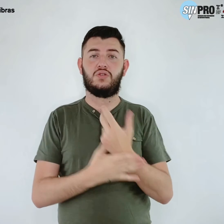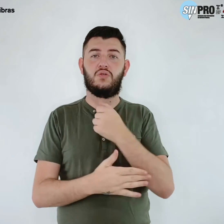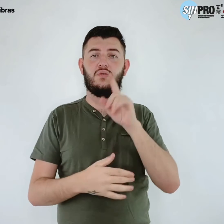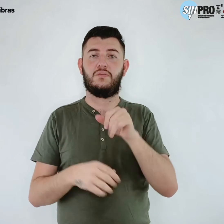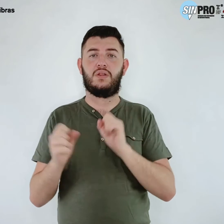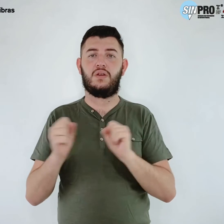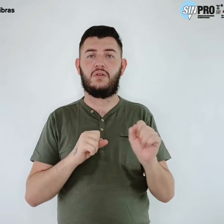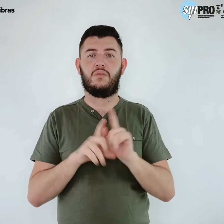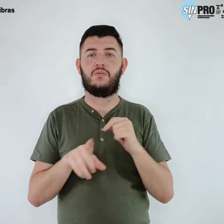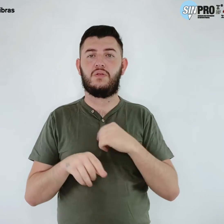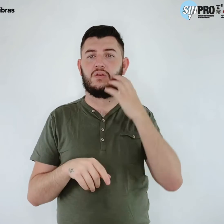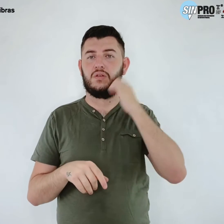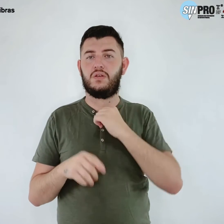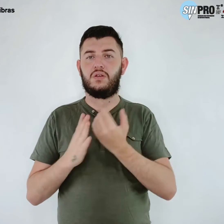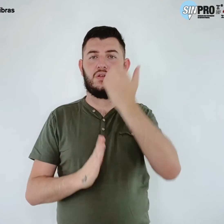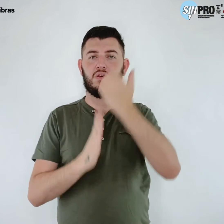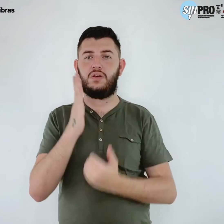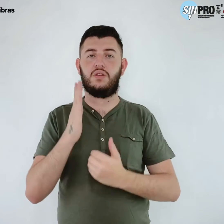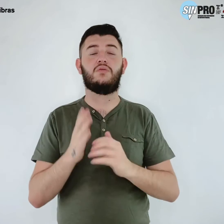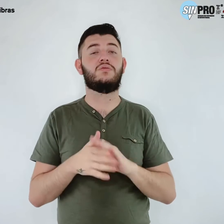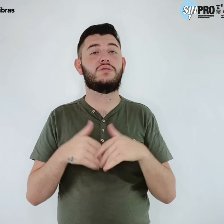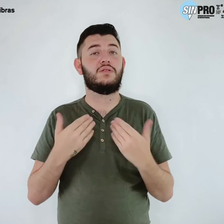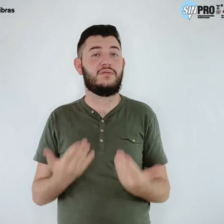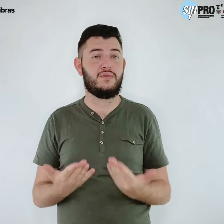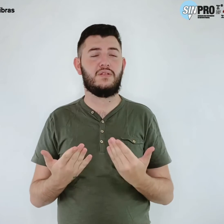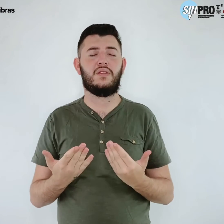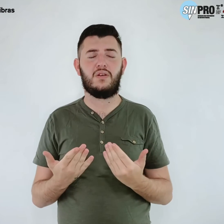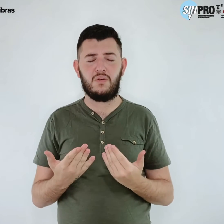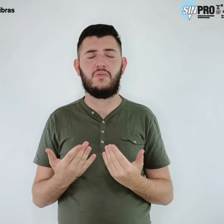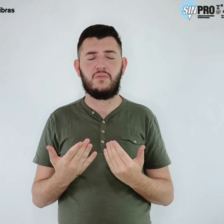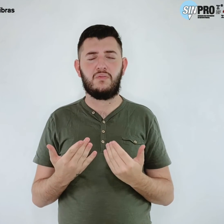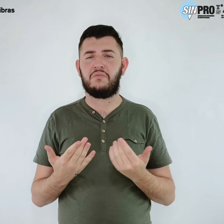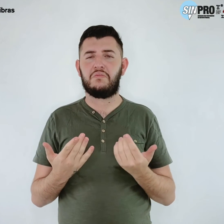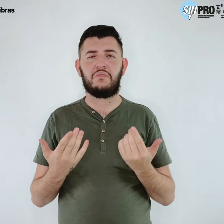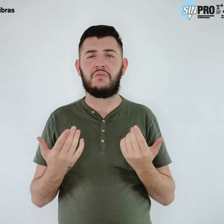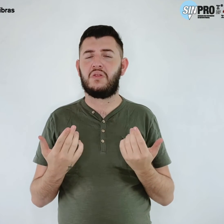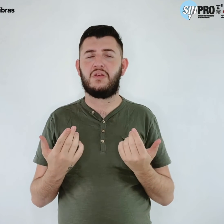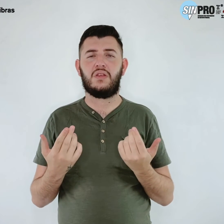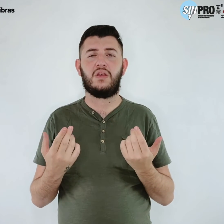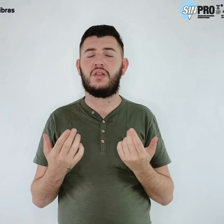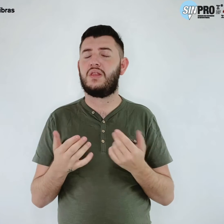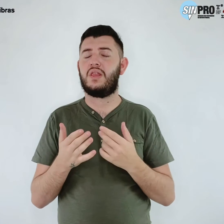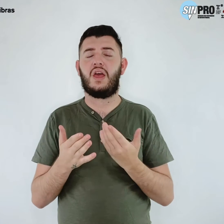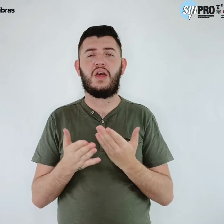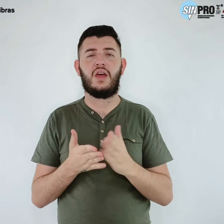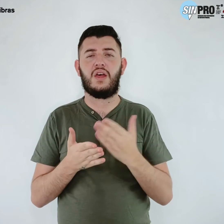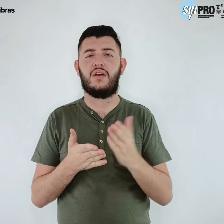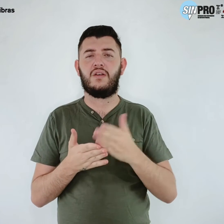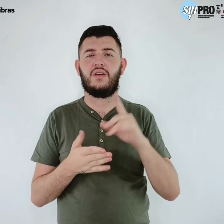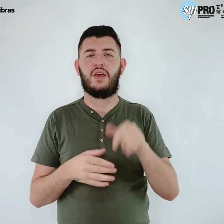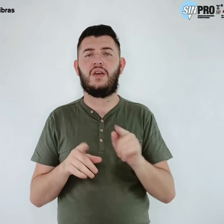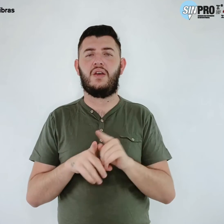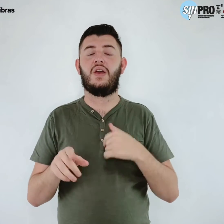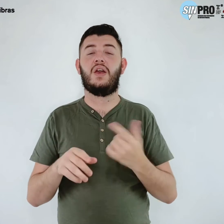com o poder de compra, ou seja, o poder aquisitivo reduzido. Isso não tem nada que ver com o